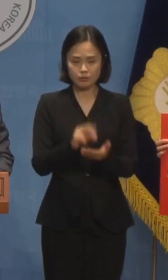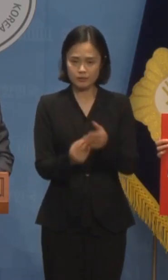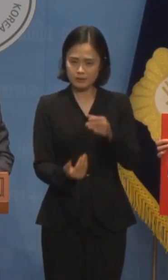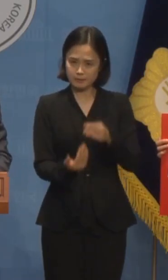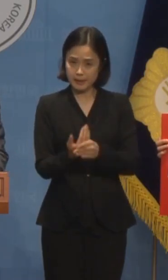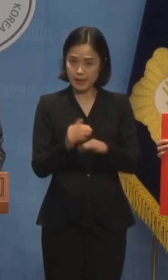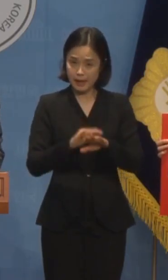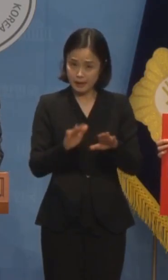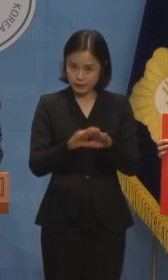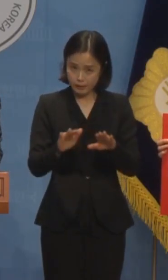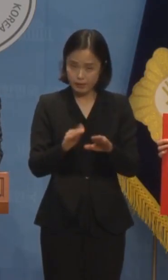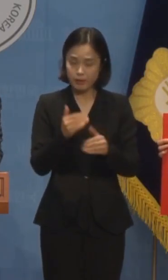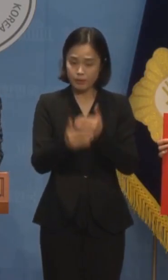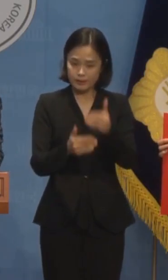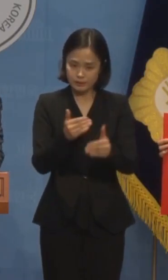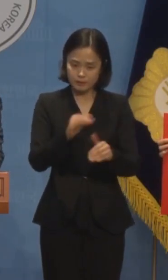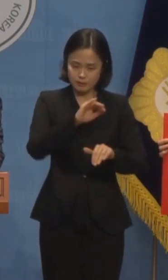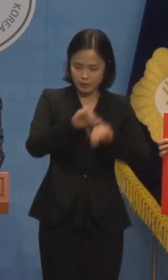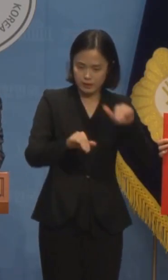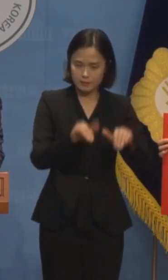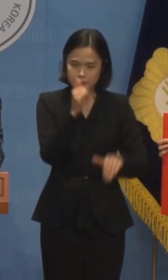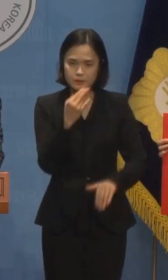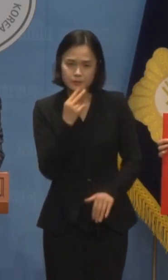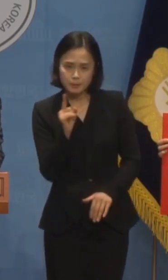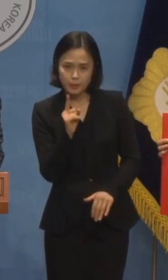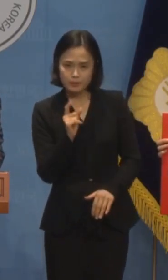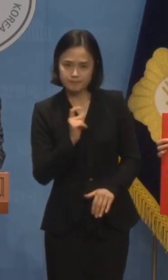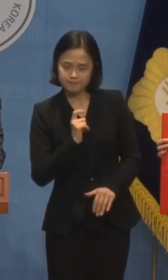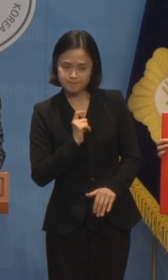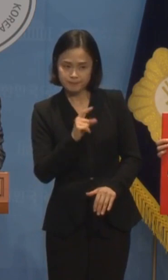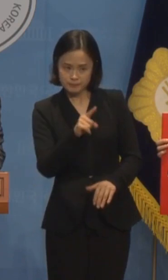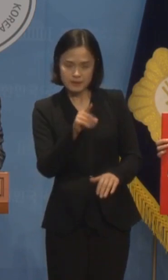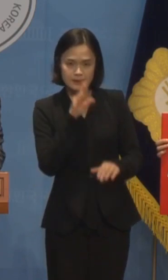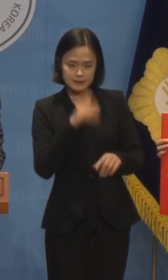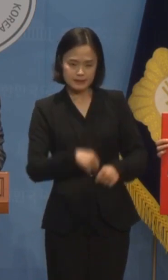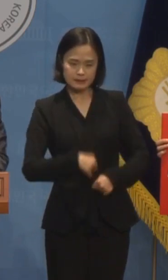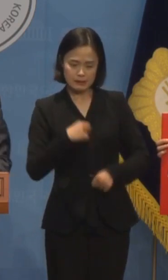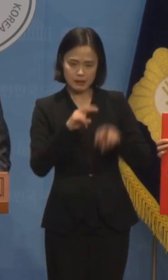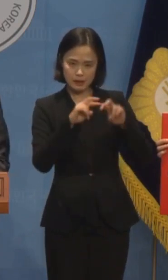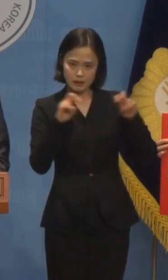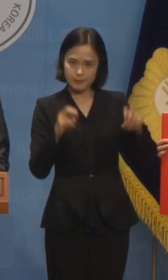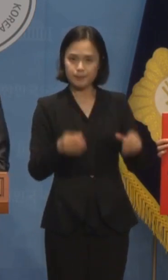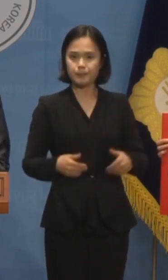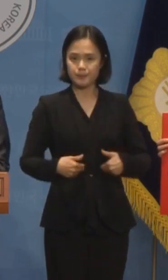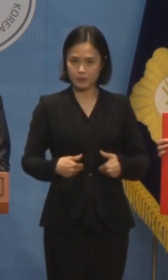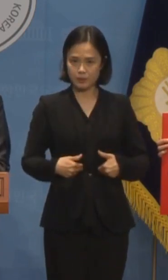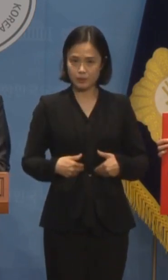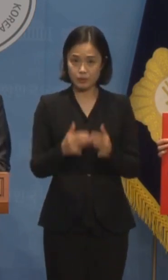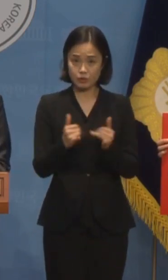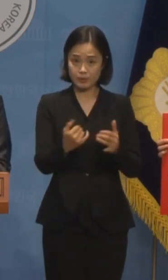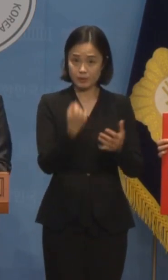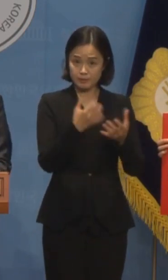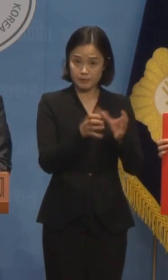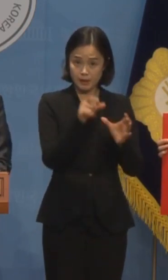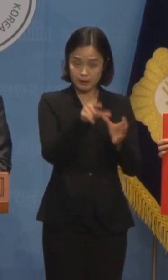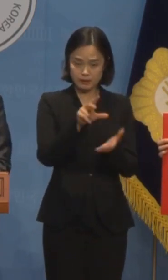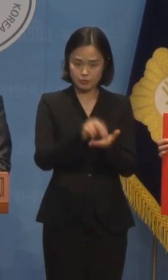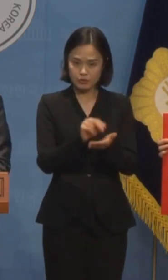철저한 진상조사가 필요합니다. 국민의힘이 이 사안을 어떻게